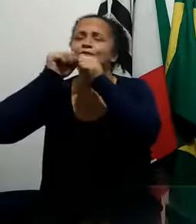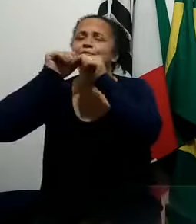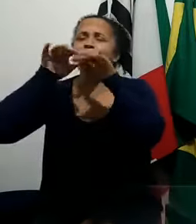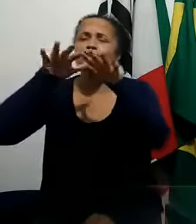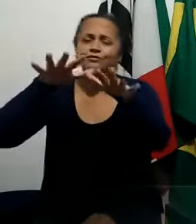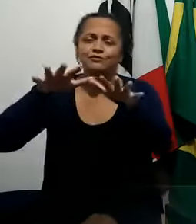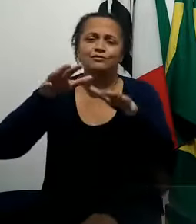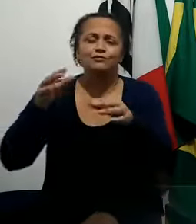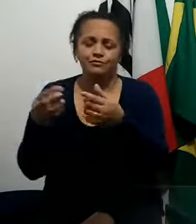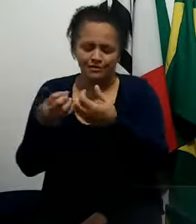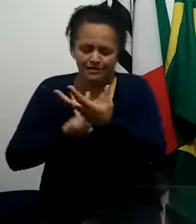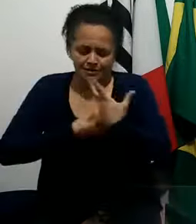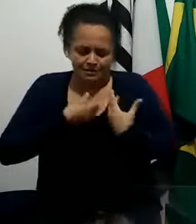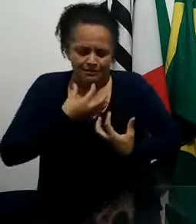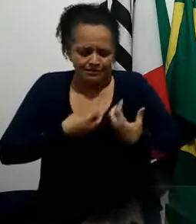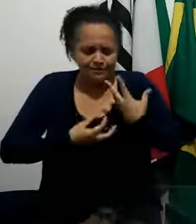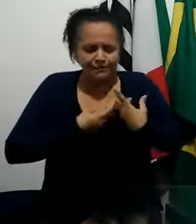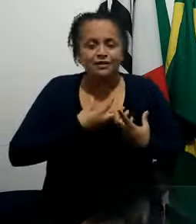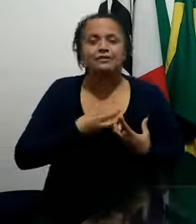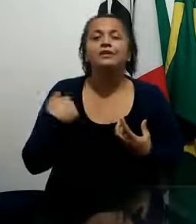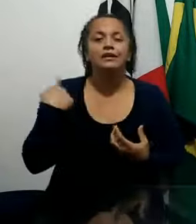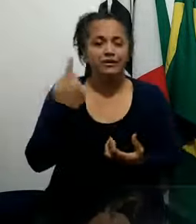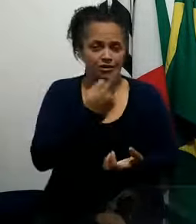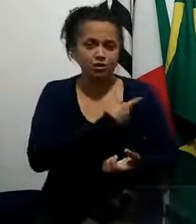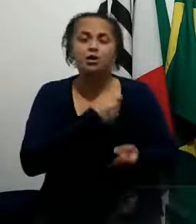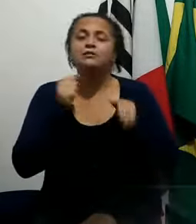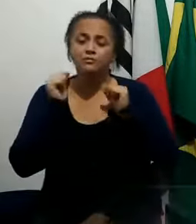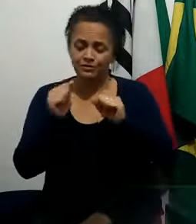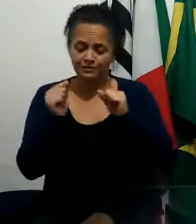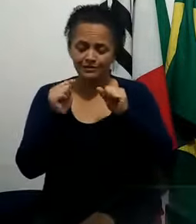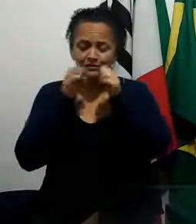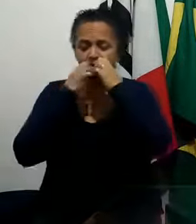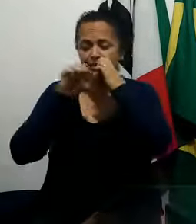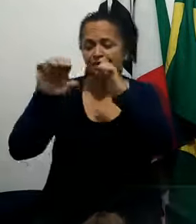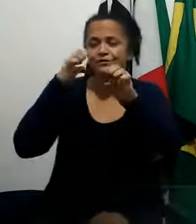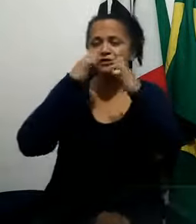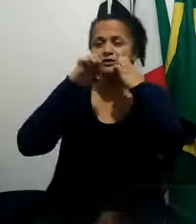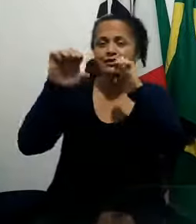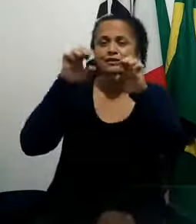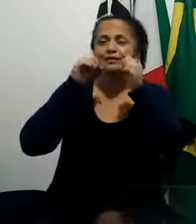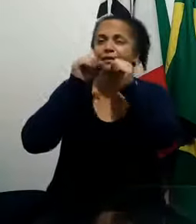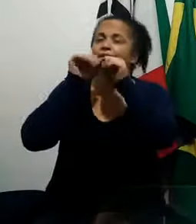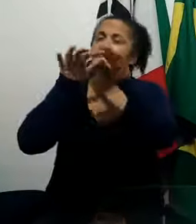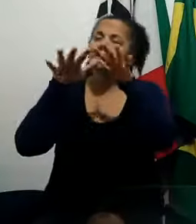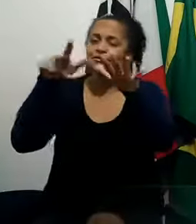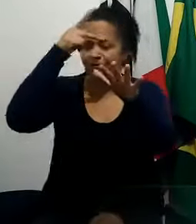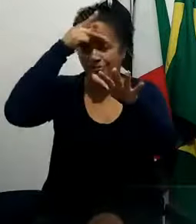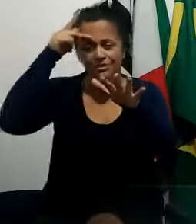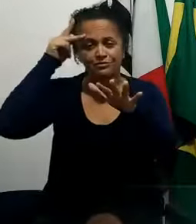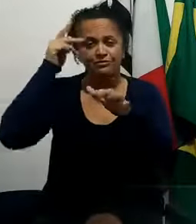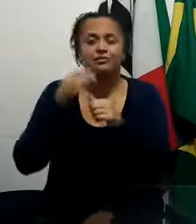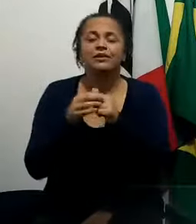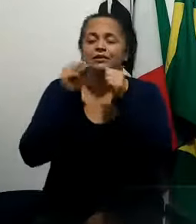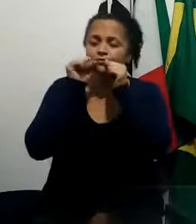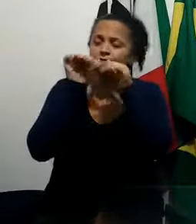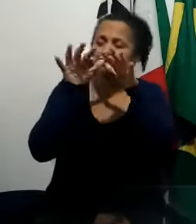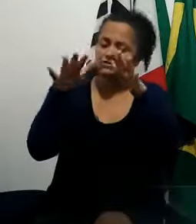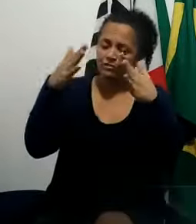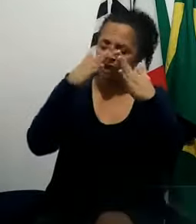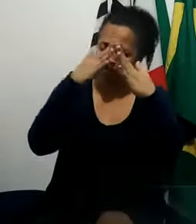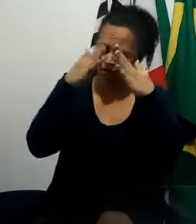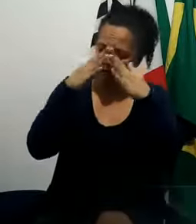nós sejamos usados por ti para pregar o Evangelho e ganhar almas. Abençoa cada lar, abençoa cada